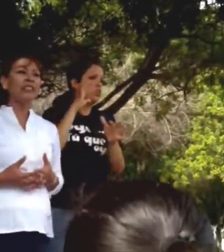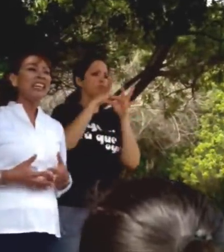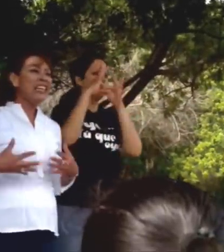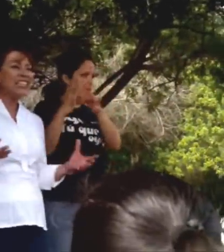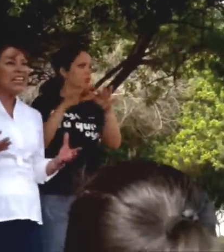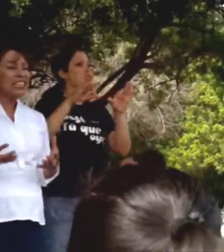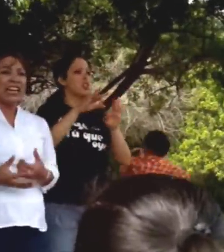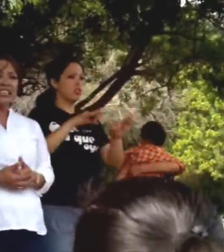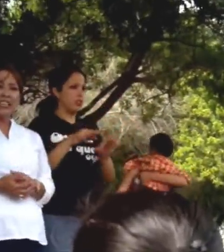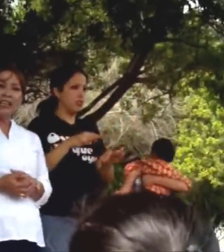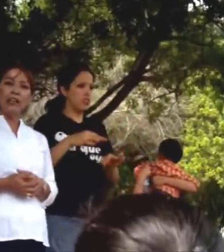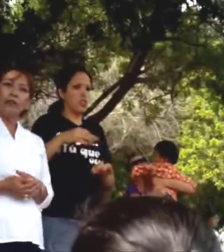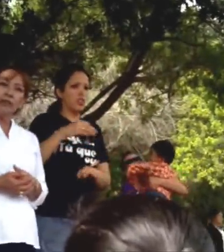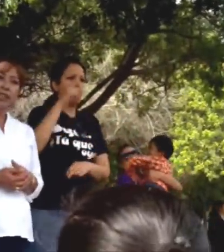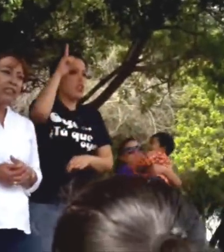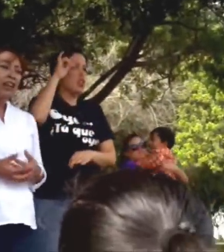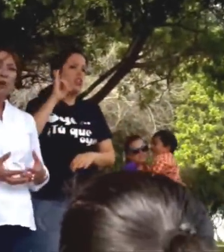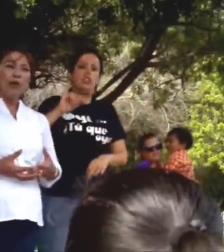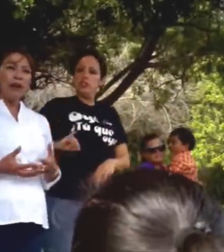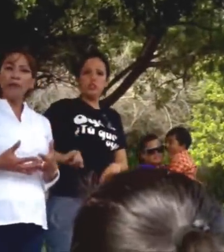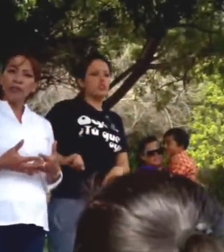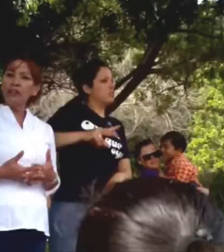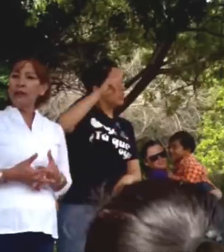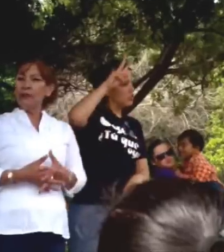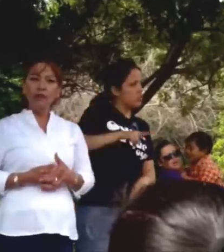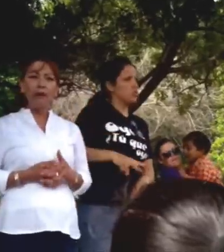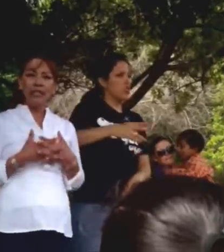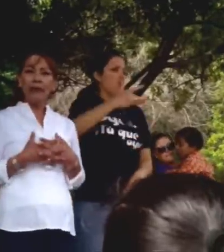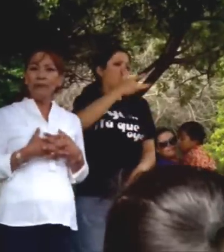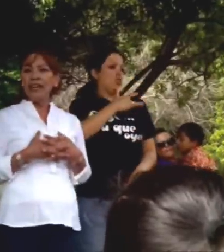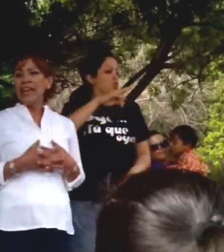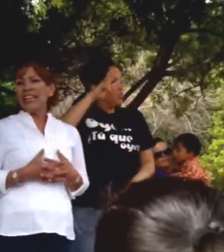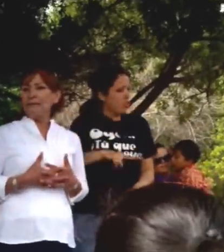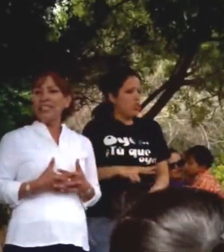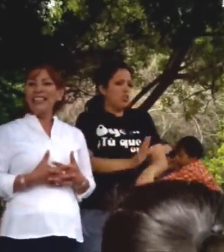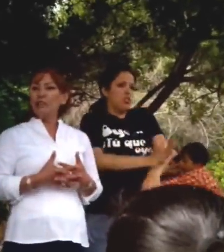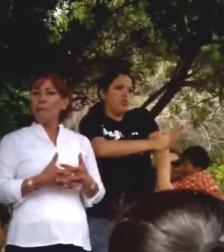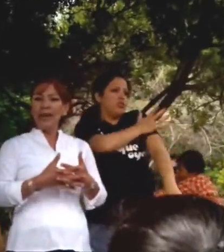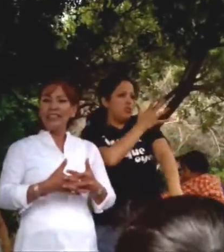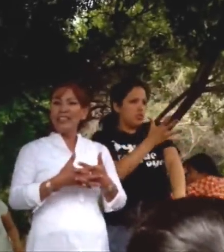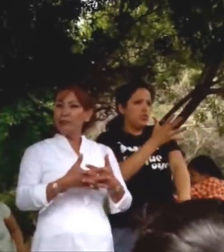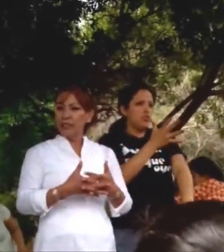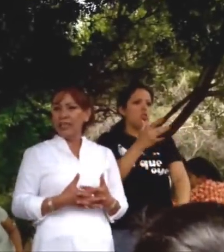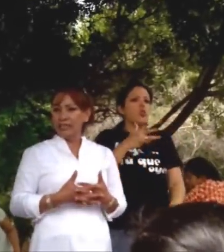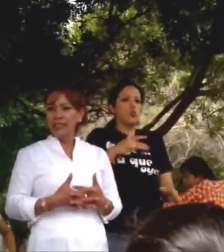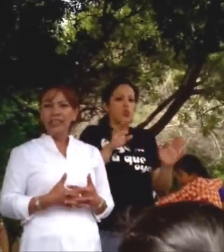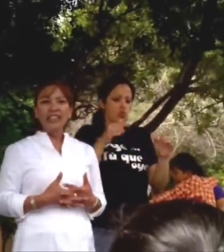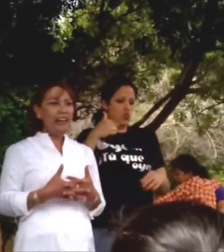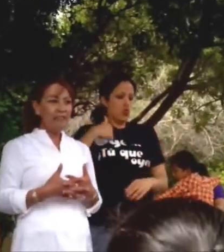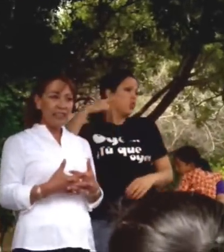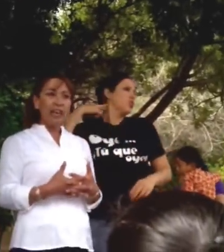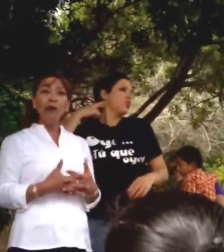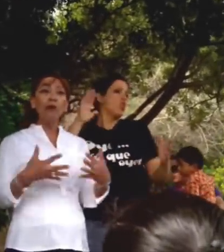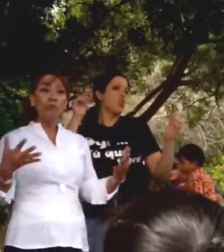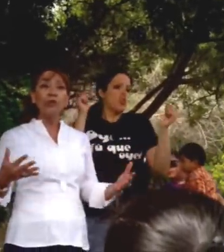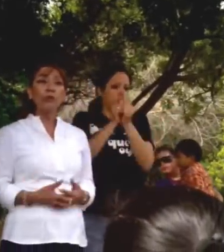conocí. Y este interés que tiene con ustedes, una emoción que me dio a mí también, es que me siento parte de ustedes. Y